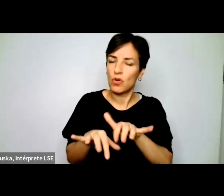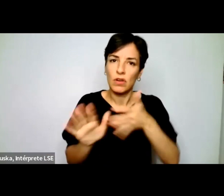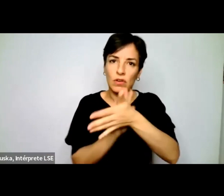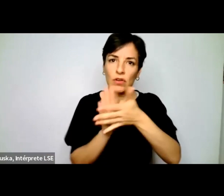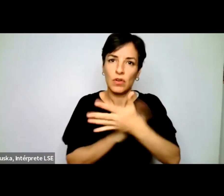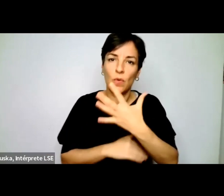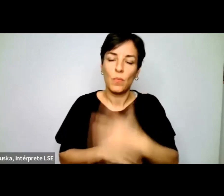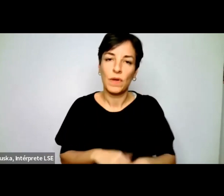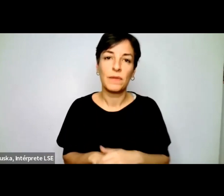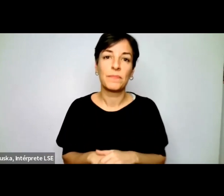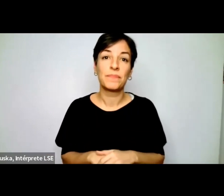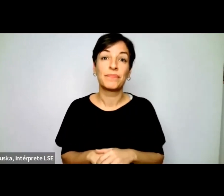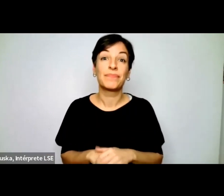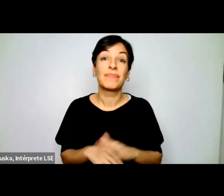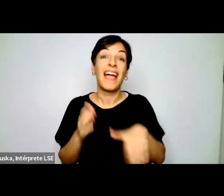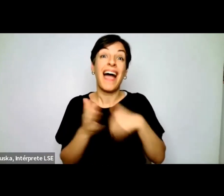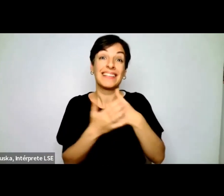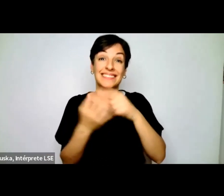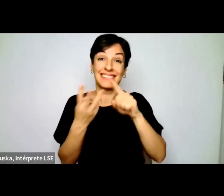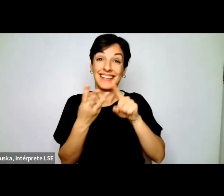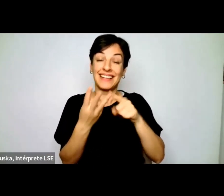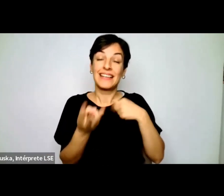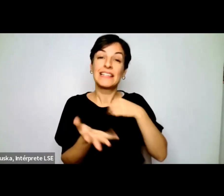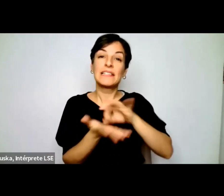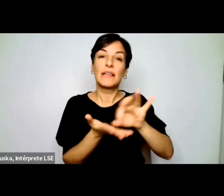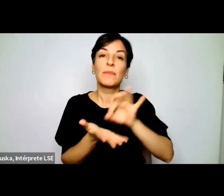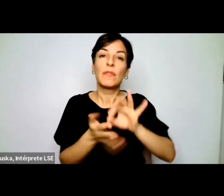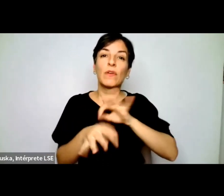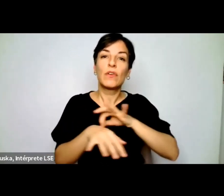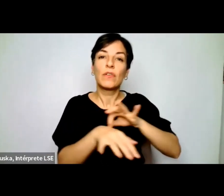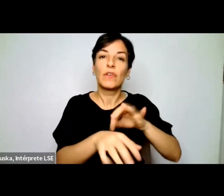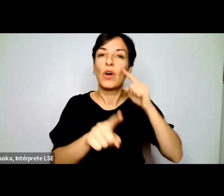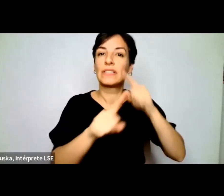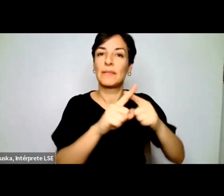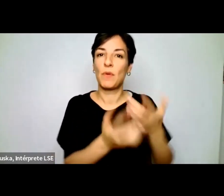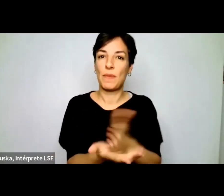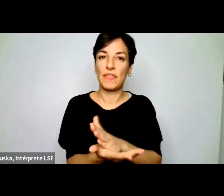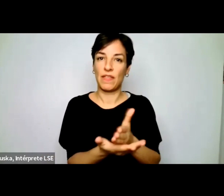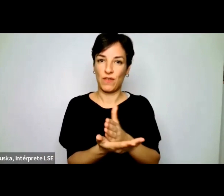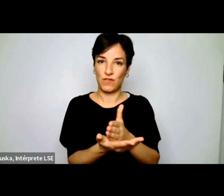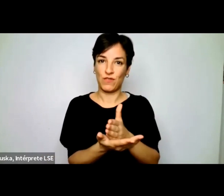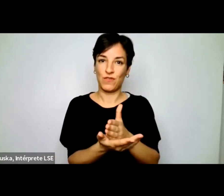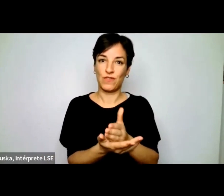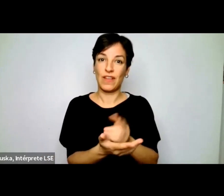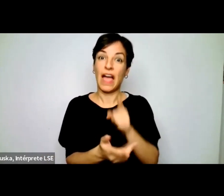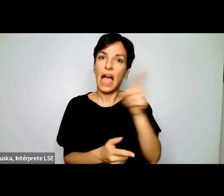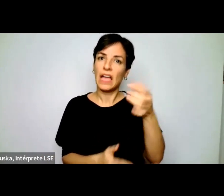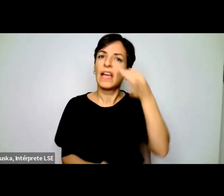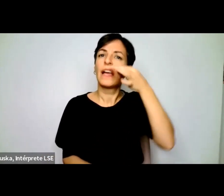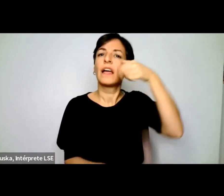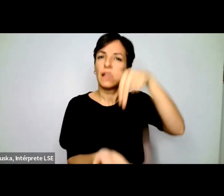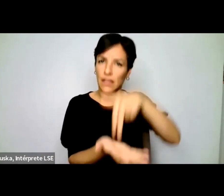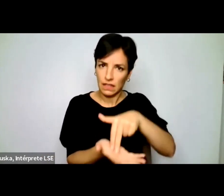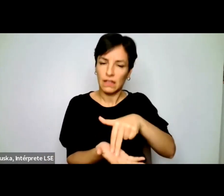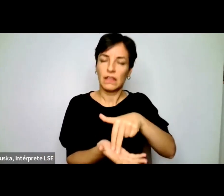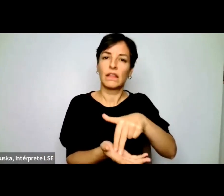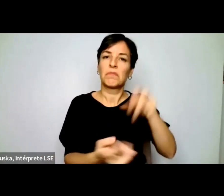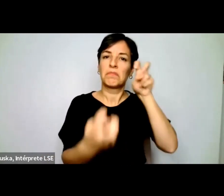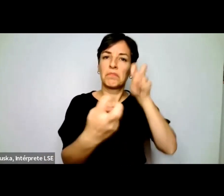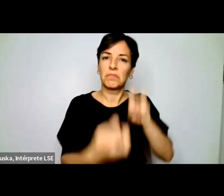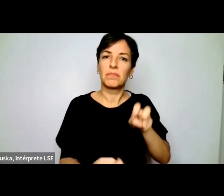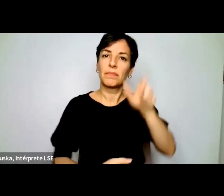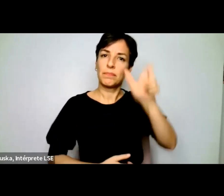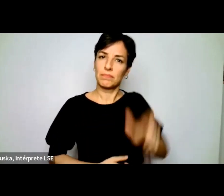servicio que son los servicios de orientación a la mediación, en donde os atiende allí presencialmente un mediador,